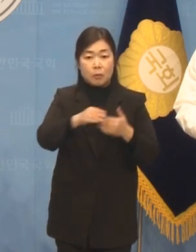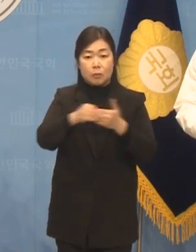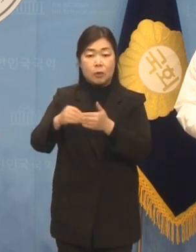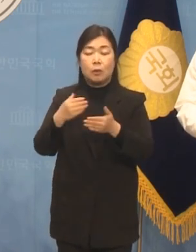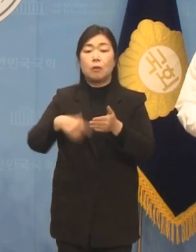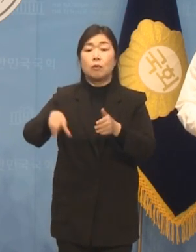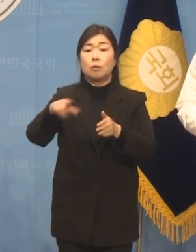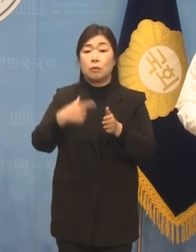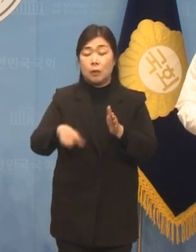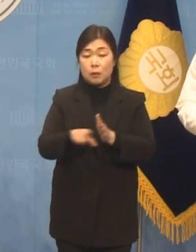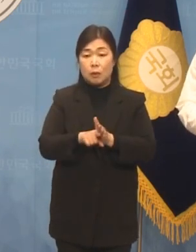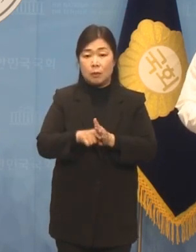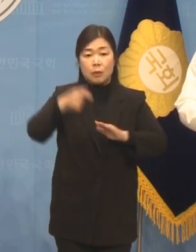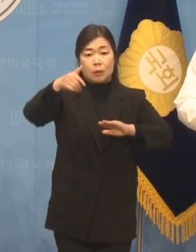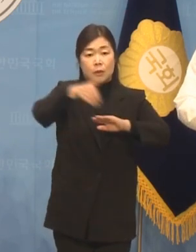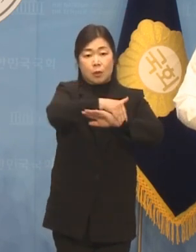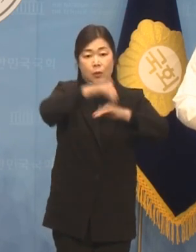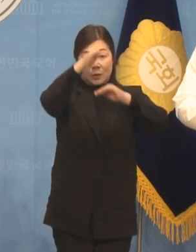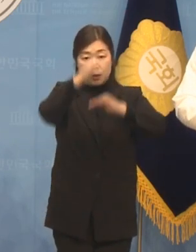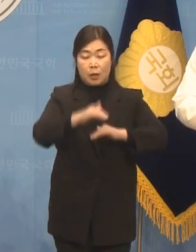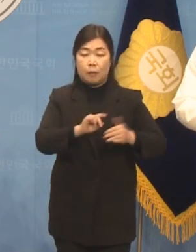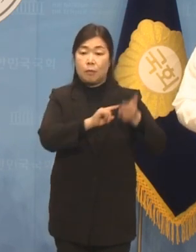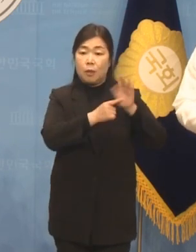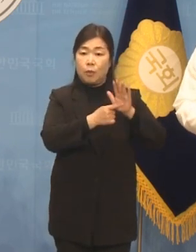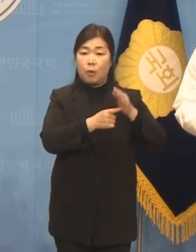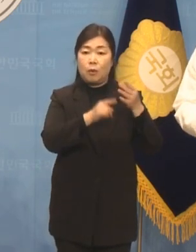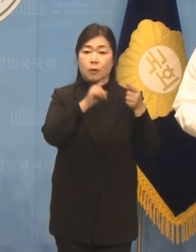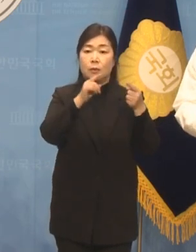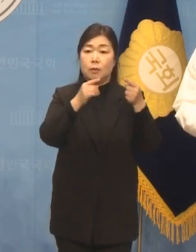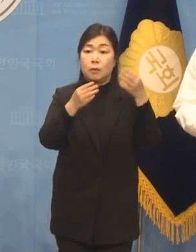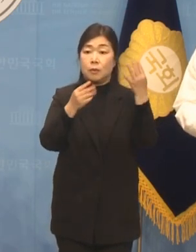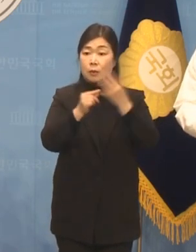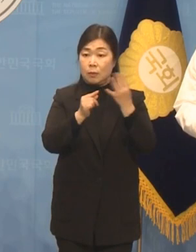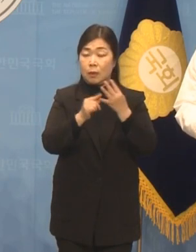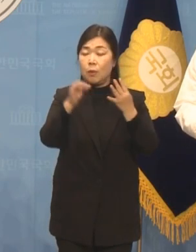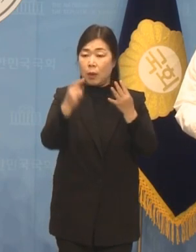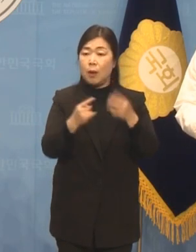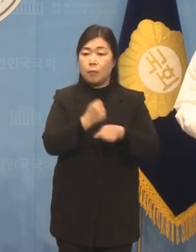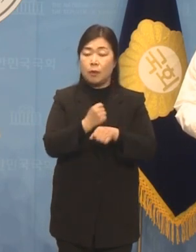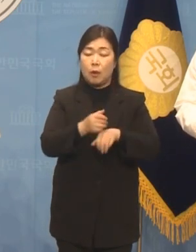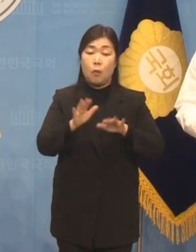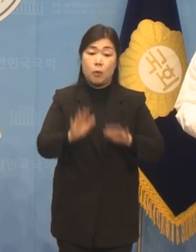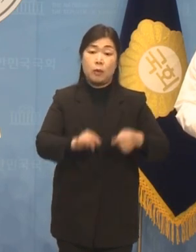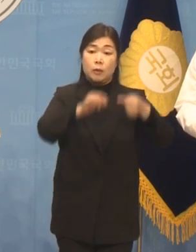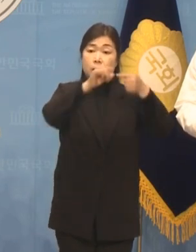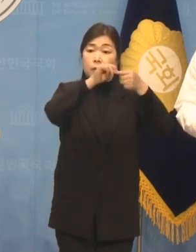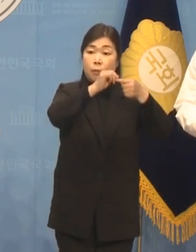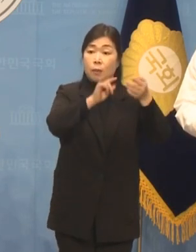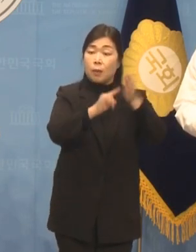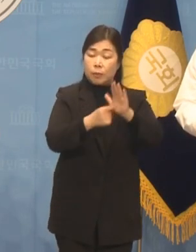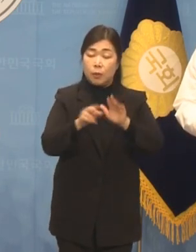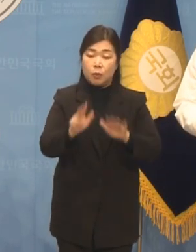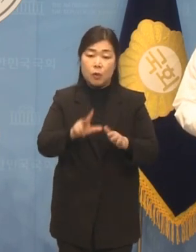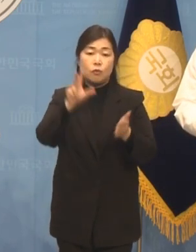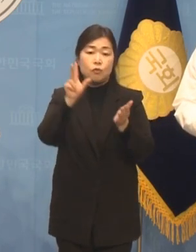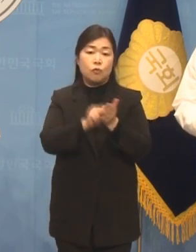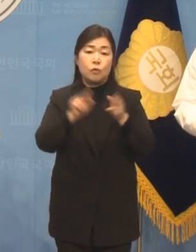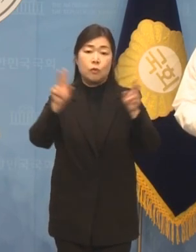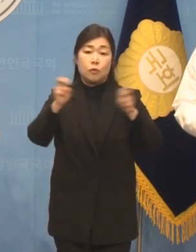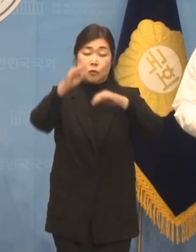발표를 4차례에 걸쳐서 나누어 할 예정인데 오늘이 그 첫 번째 순서입니다. 오늘의 주제는